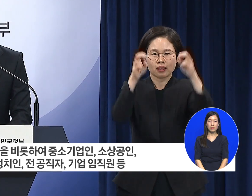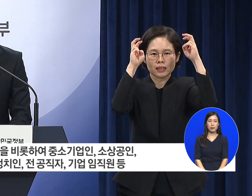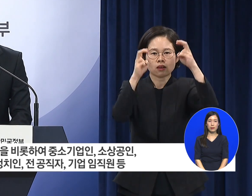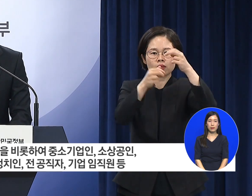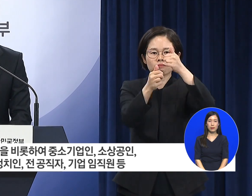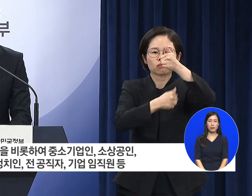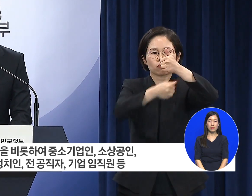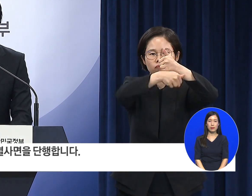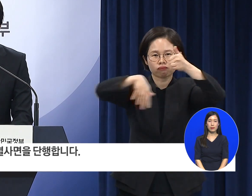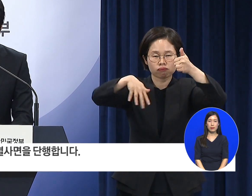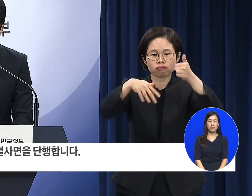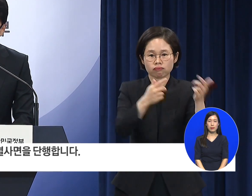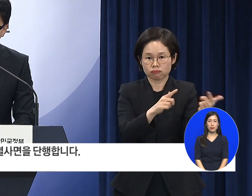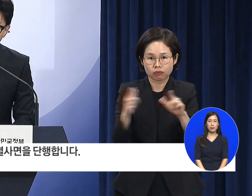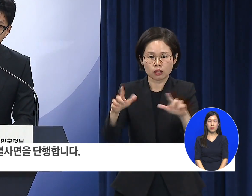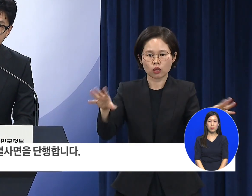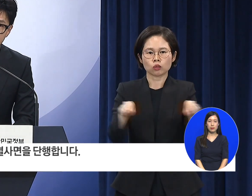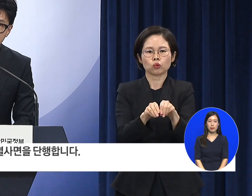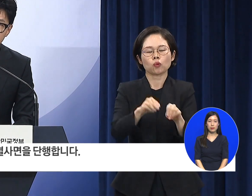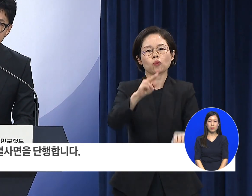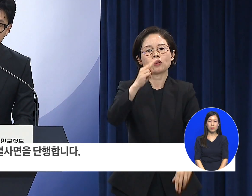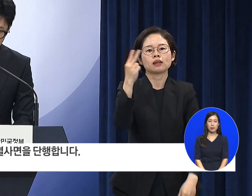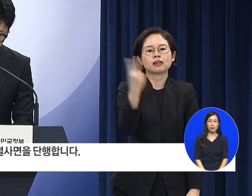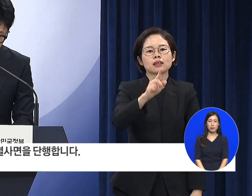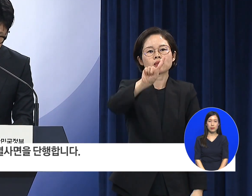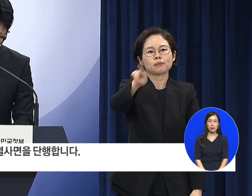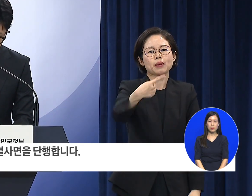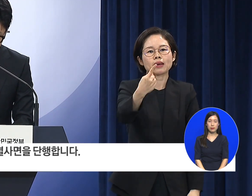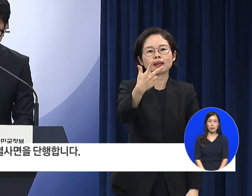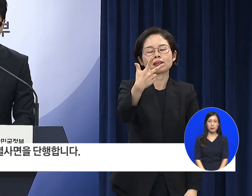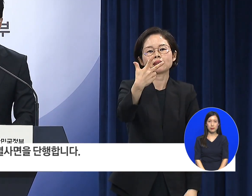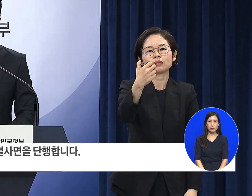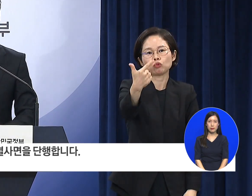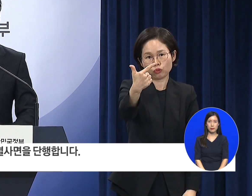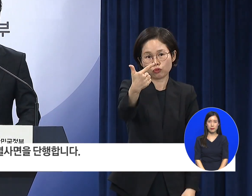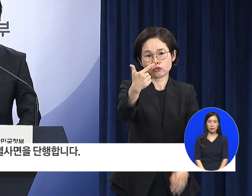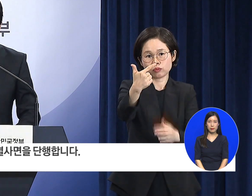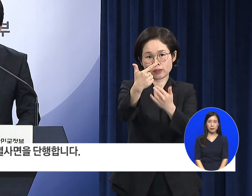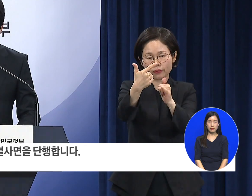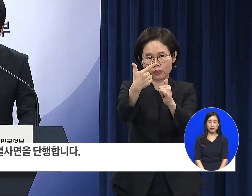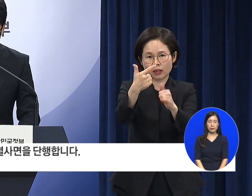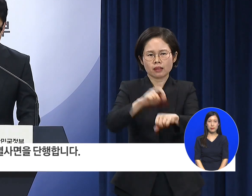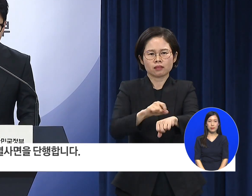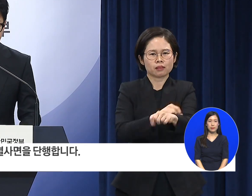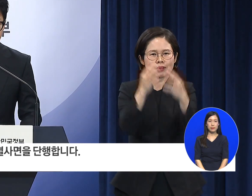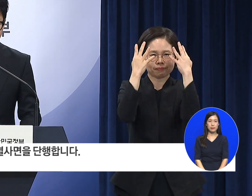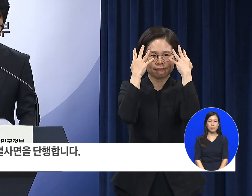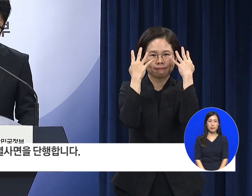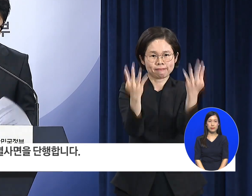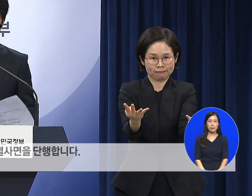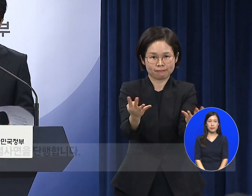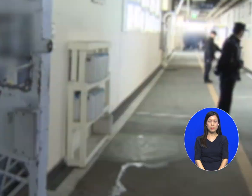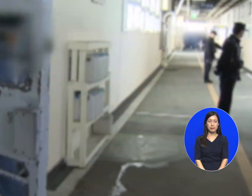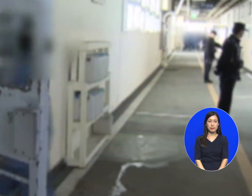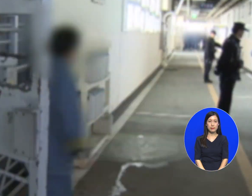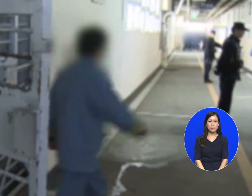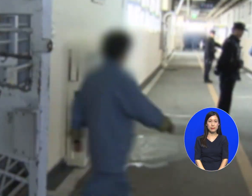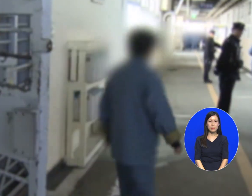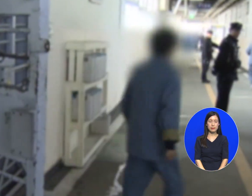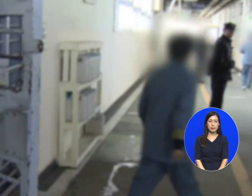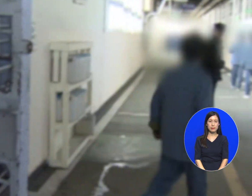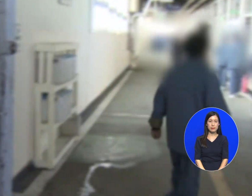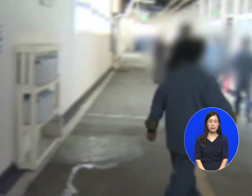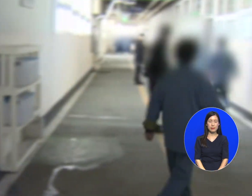등 총 2,176명에 대하여 특별 사면을 단행합니다